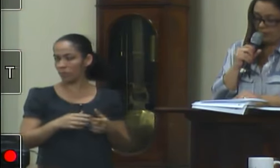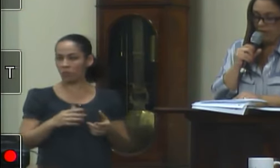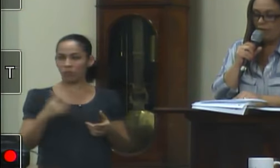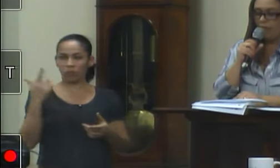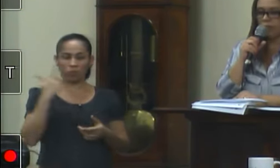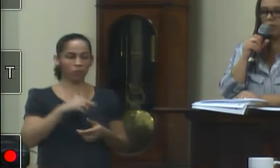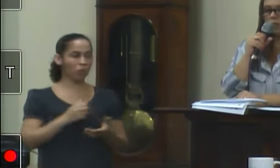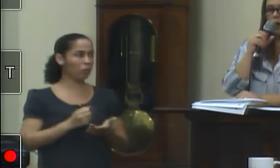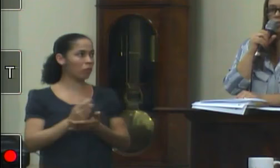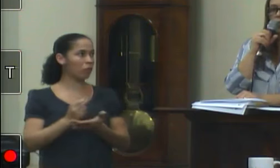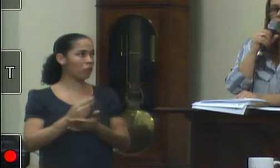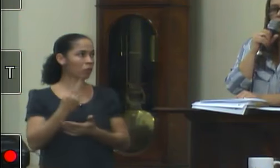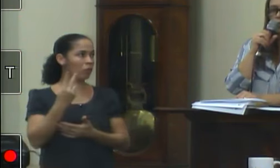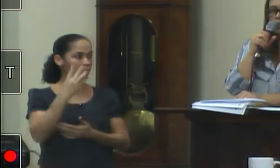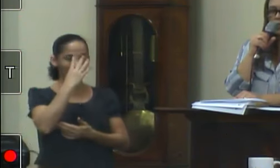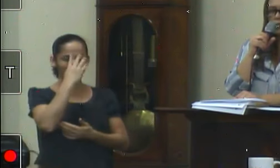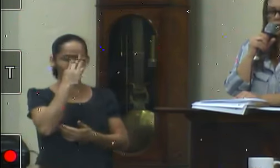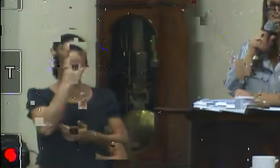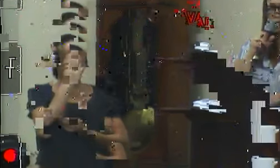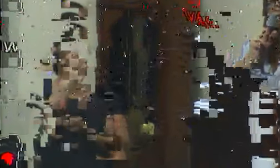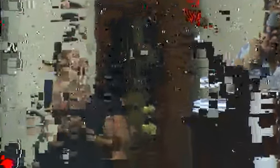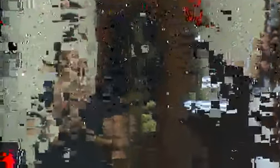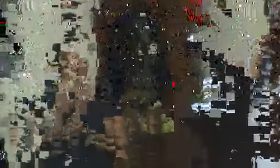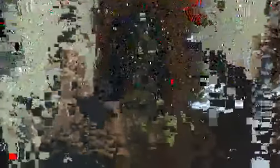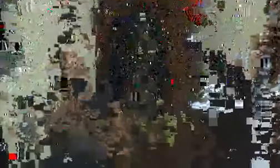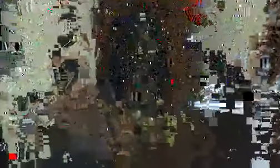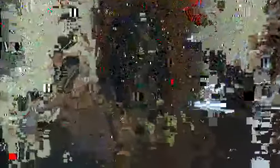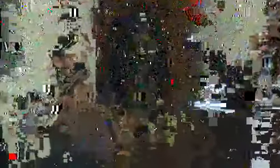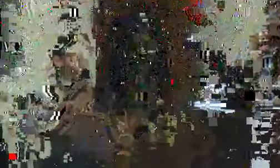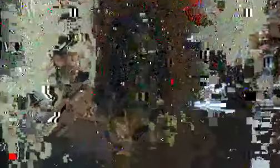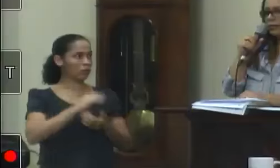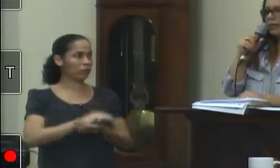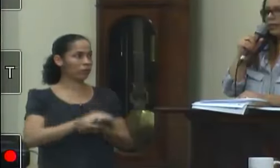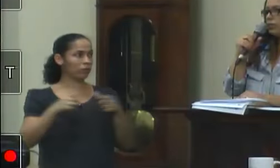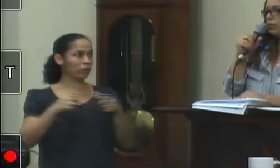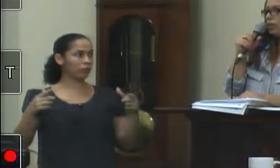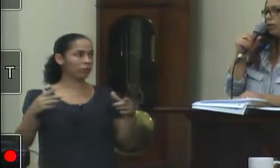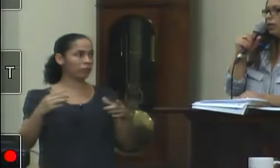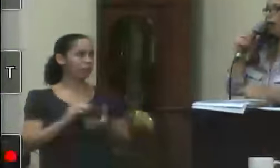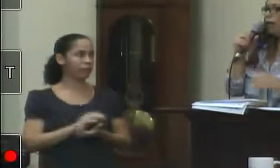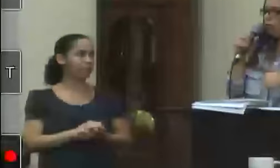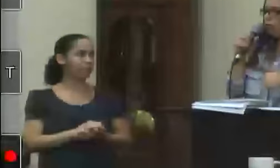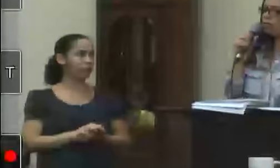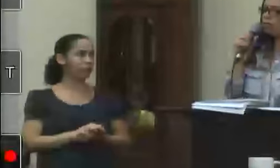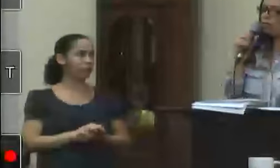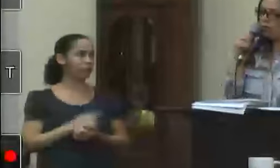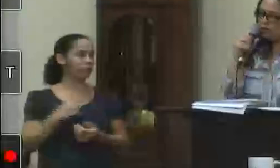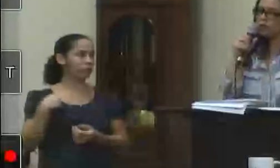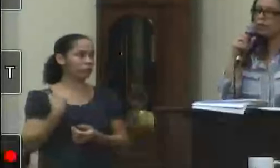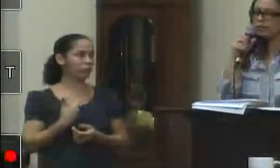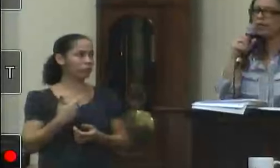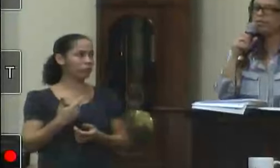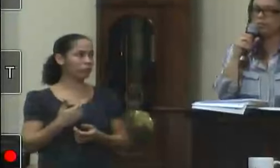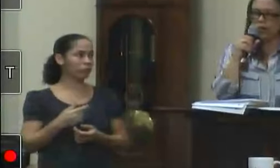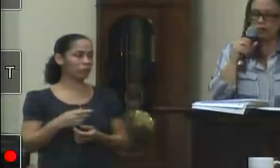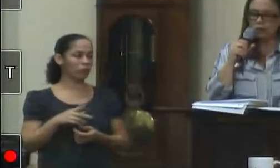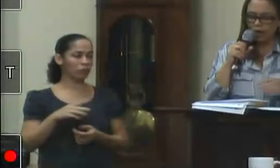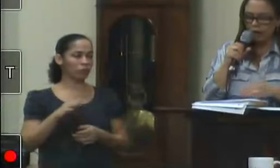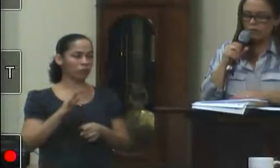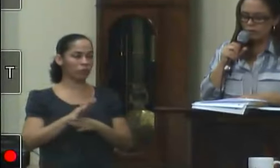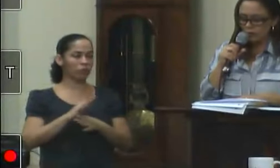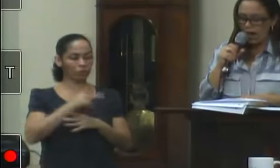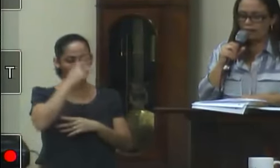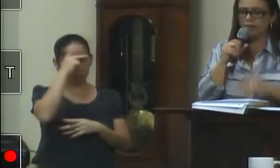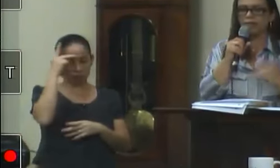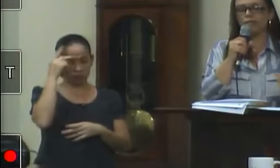vans para o transporte fora do domicílio também, para aumentar até a nossa... nosso atendimento